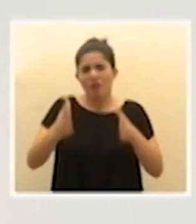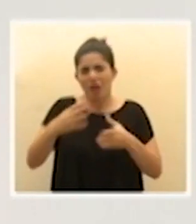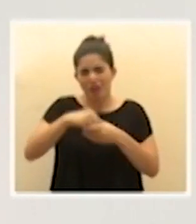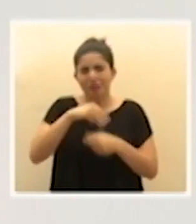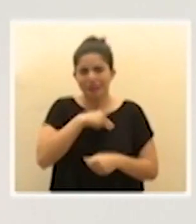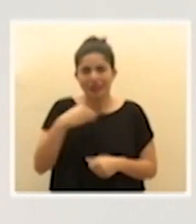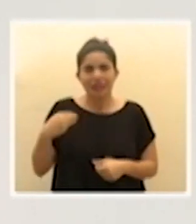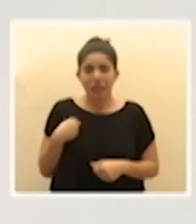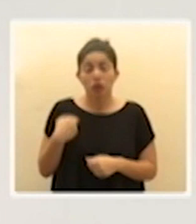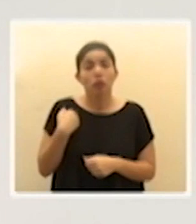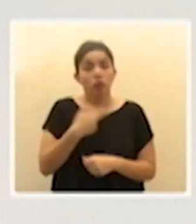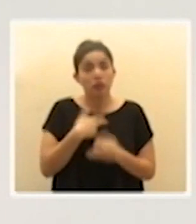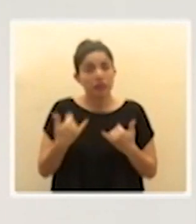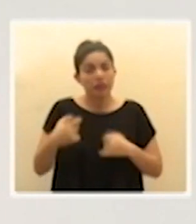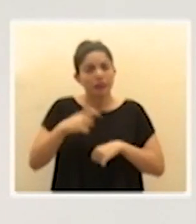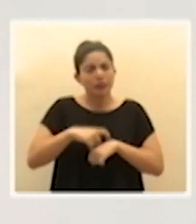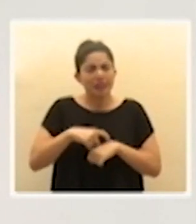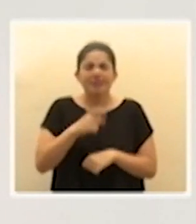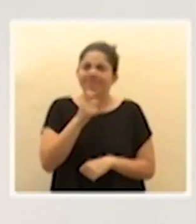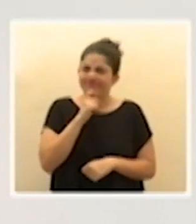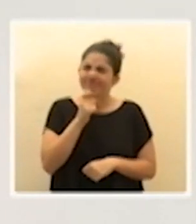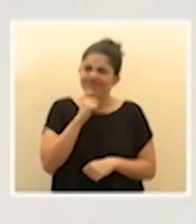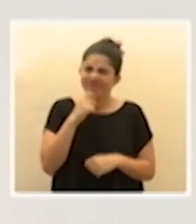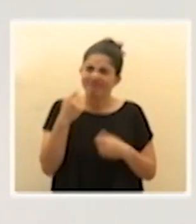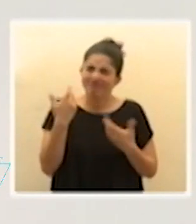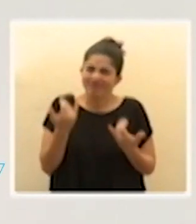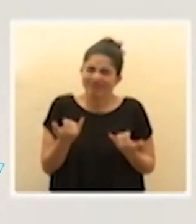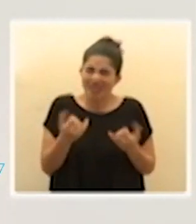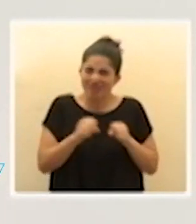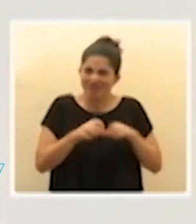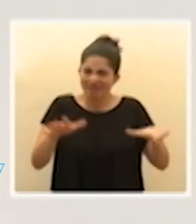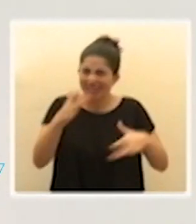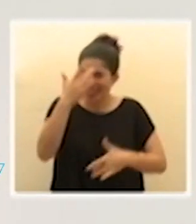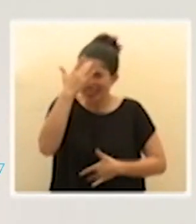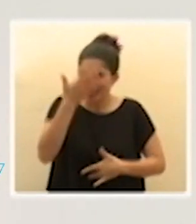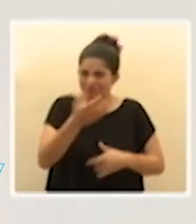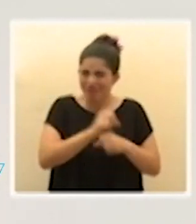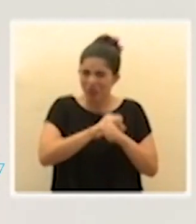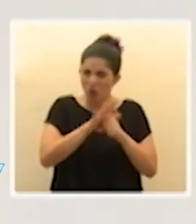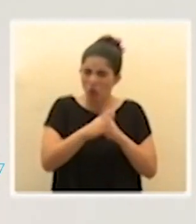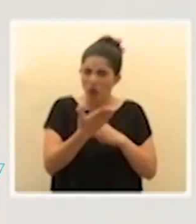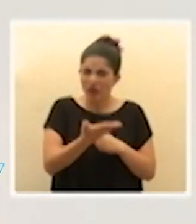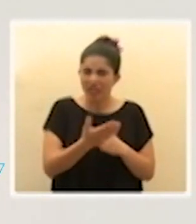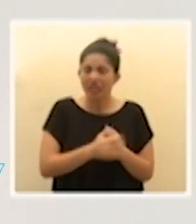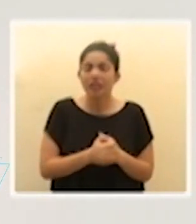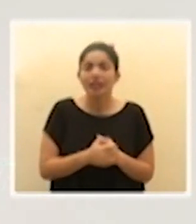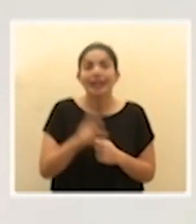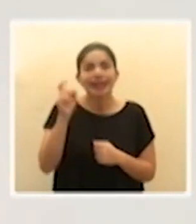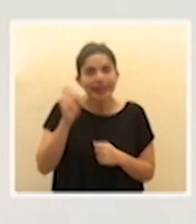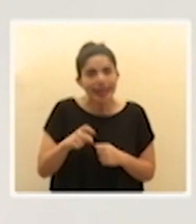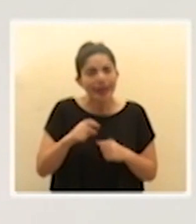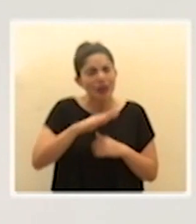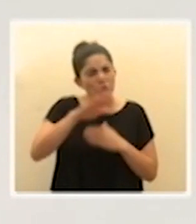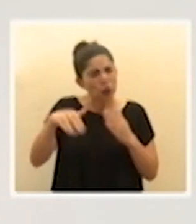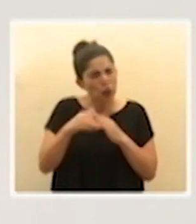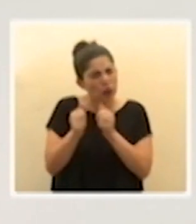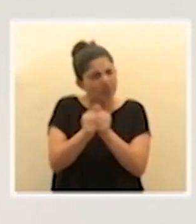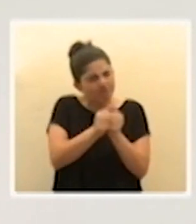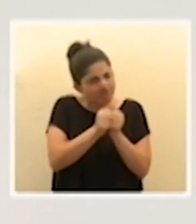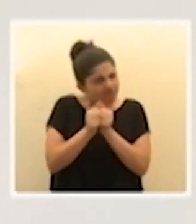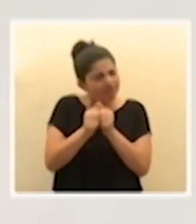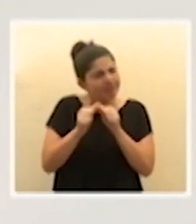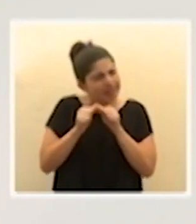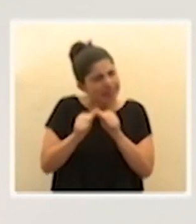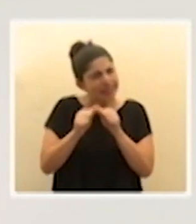ministerio. Estamos en un momento difícil, como lo es una pandemia por COVID-19, y tenemos que seguir todos unidos y